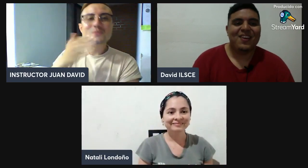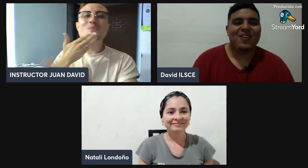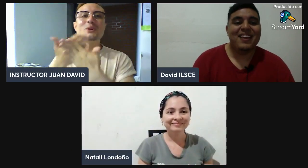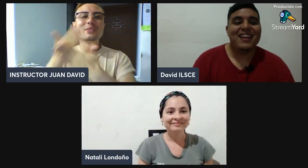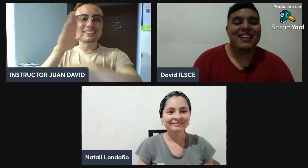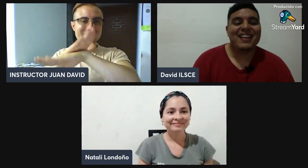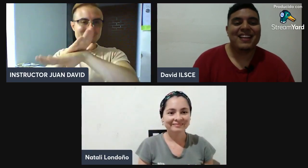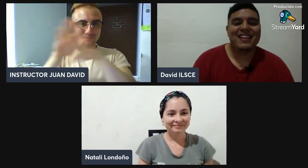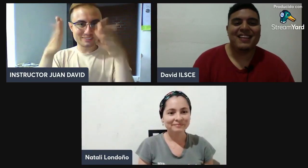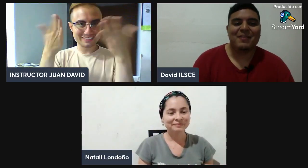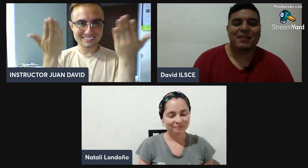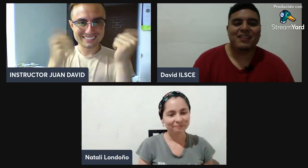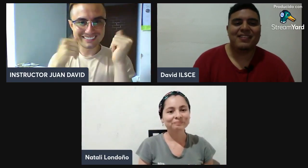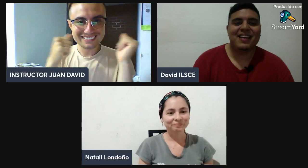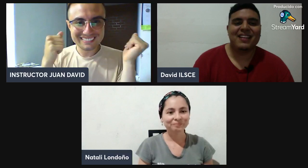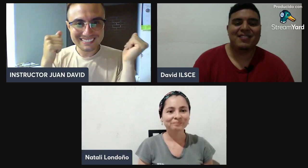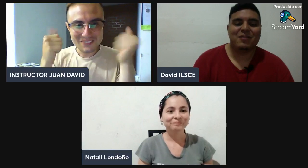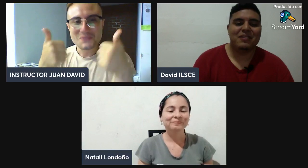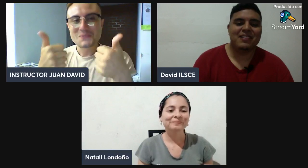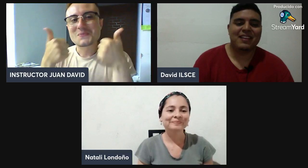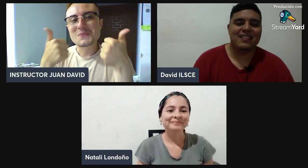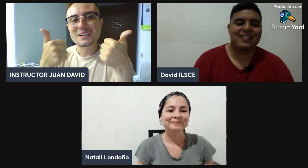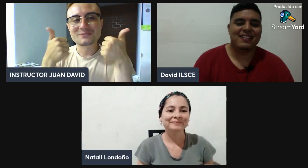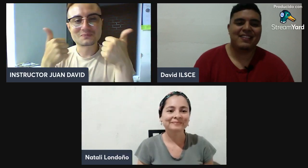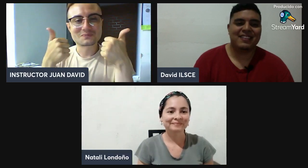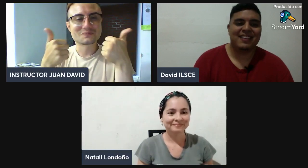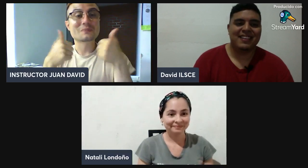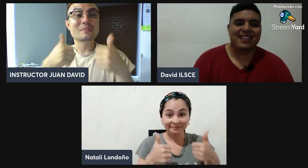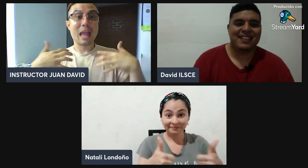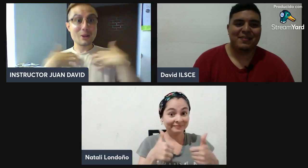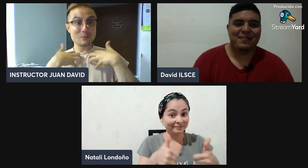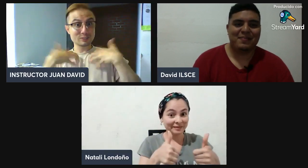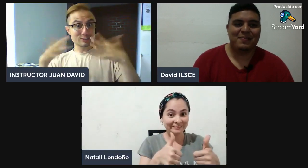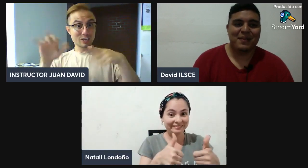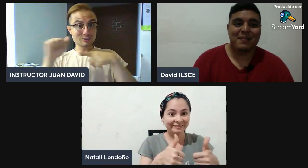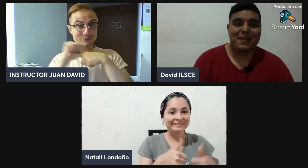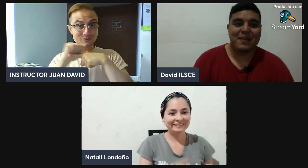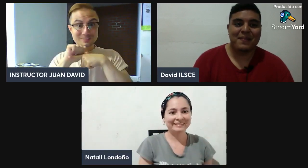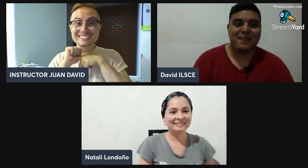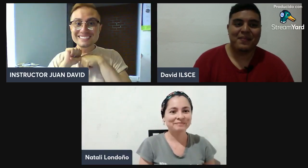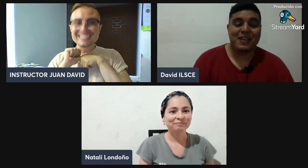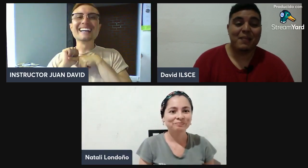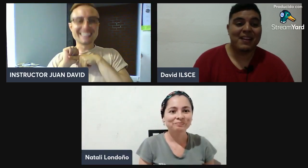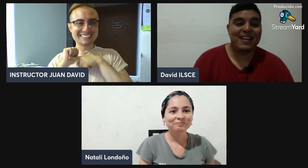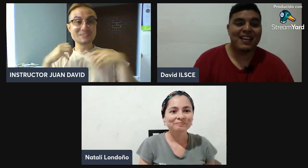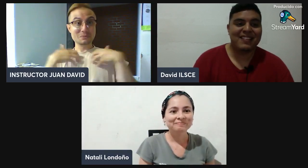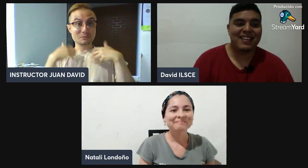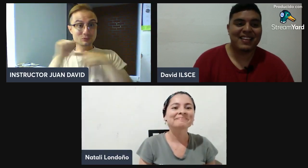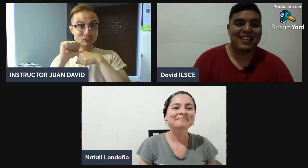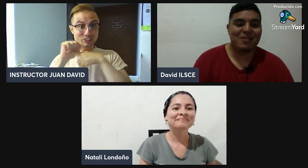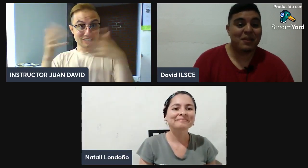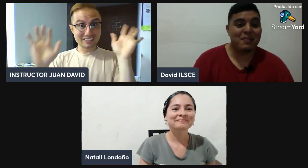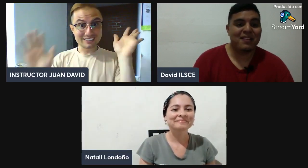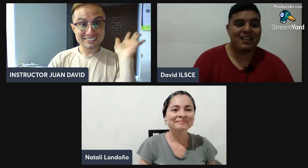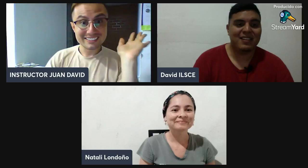Hola, Natalie, buenas tardes, ¿cómo estás? Bien, bien. ¿Ya practicaste tu animal